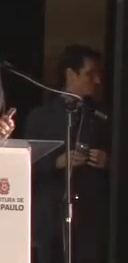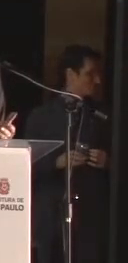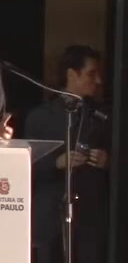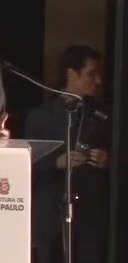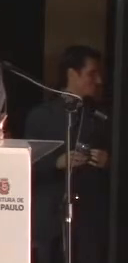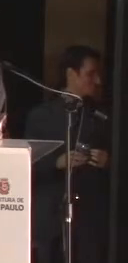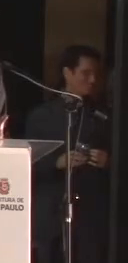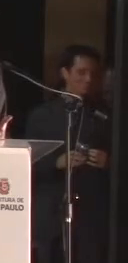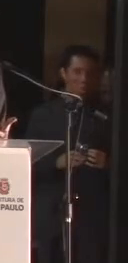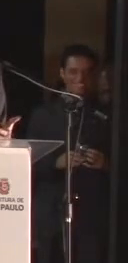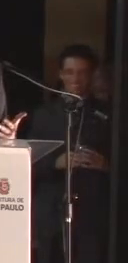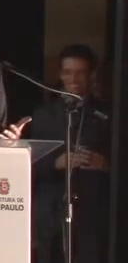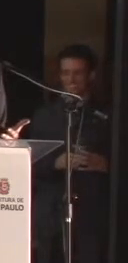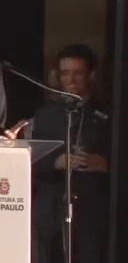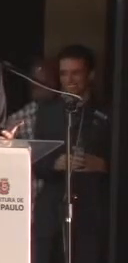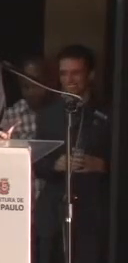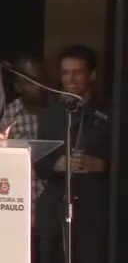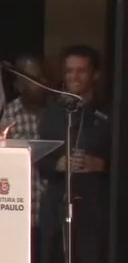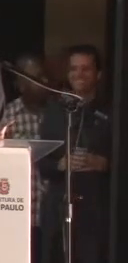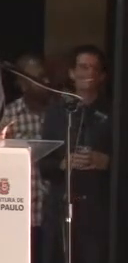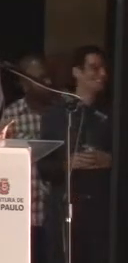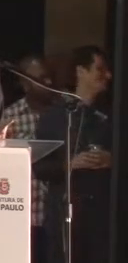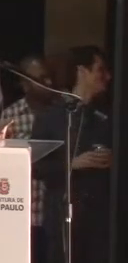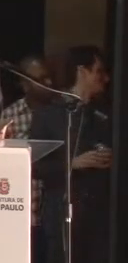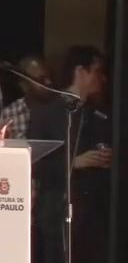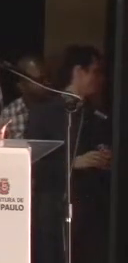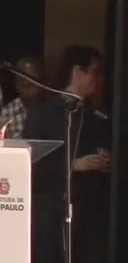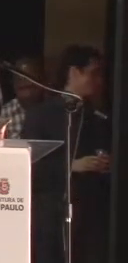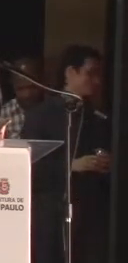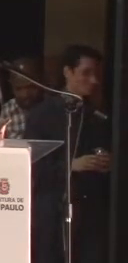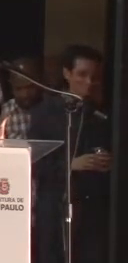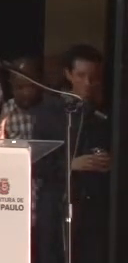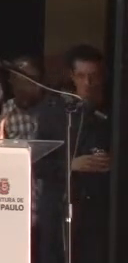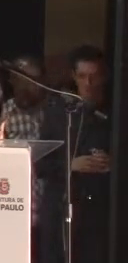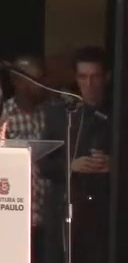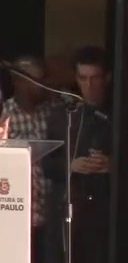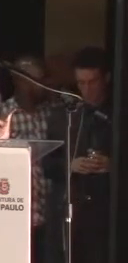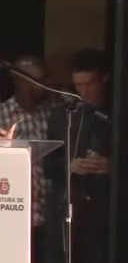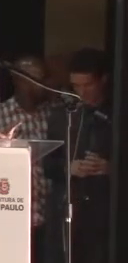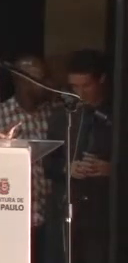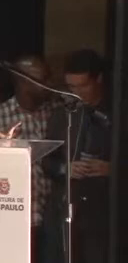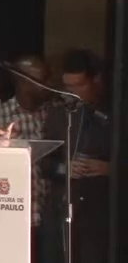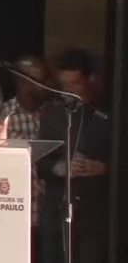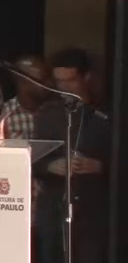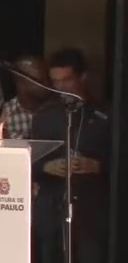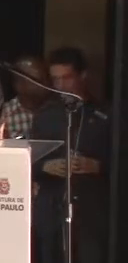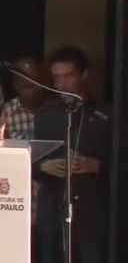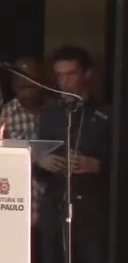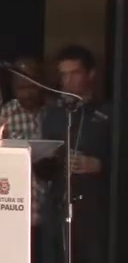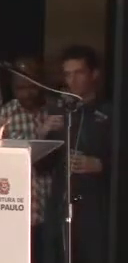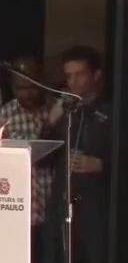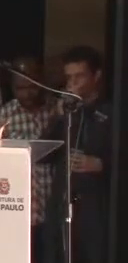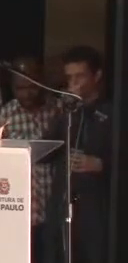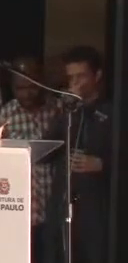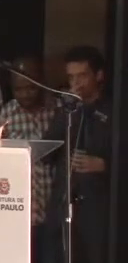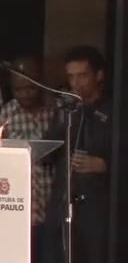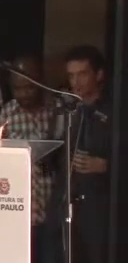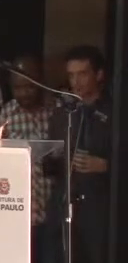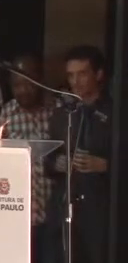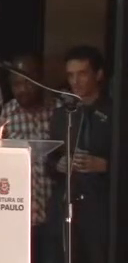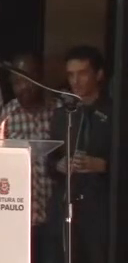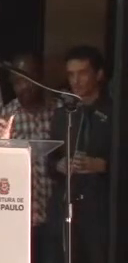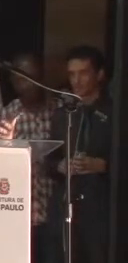Eu tenho a impressão que falar um pouco da história da educação, e falo da educação de São Paulo e do Brasil,